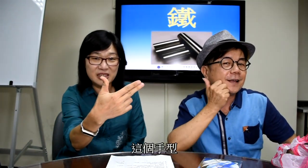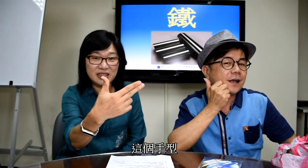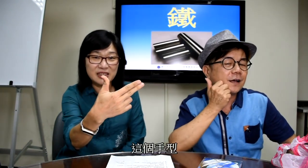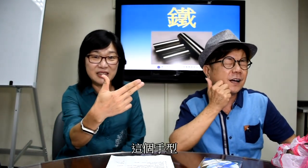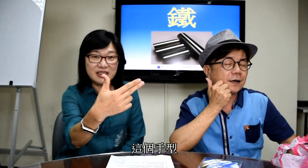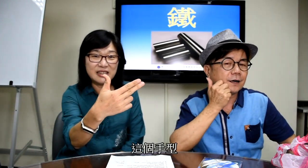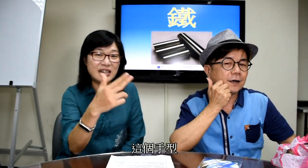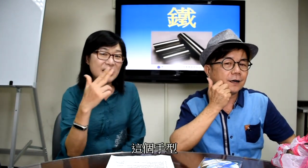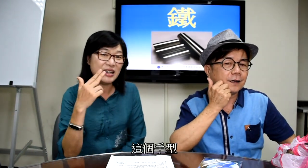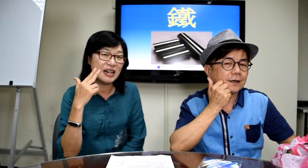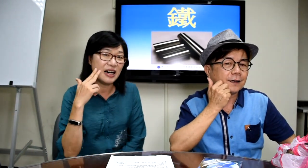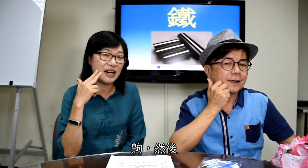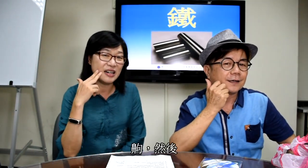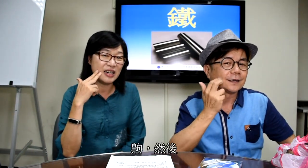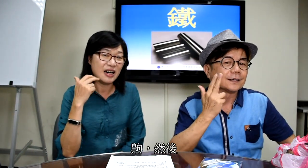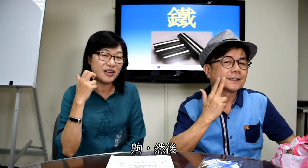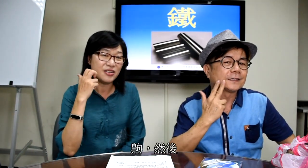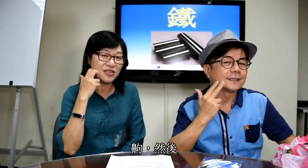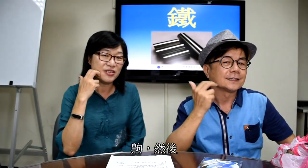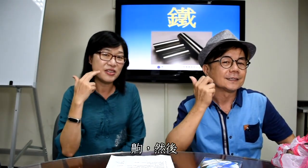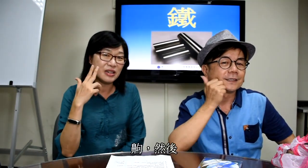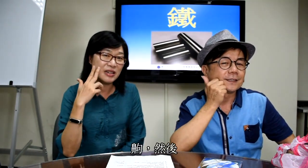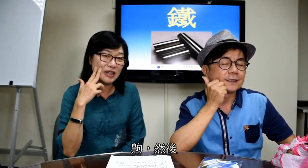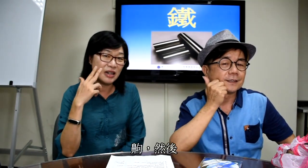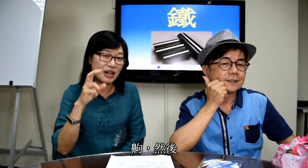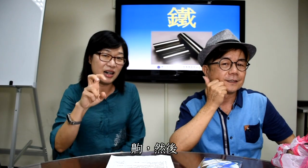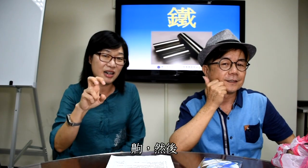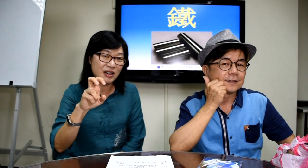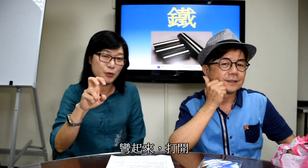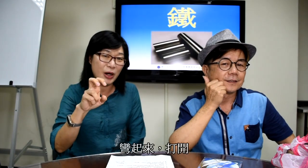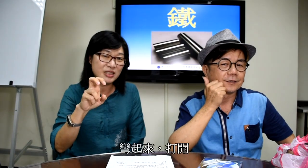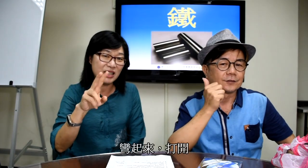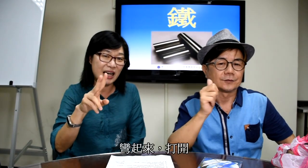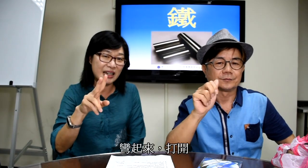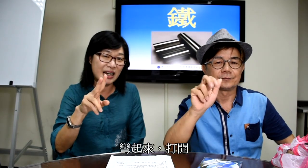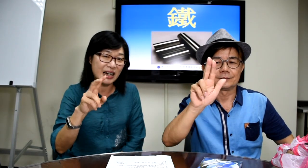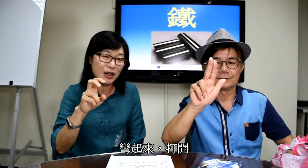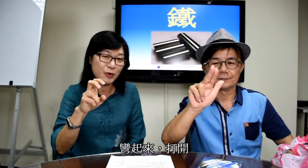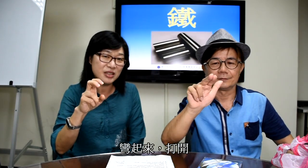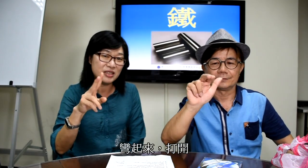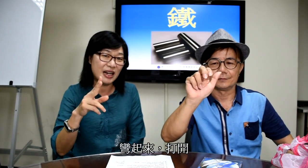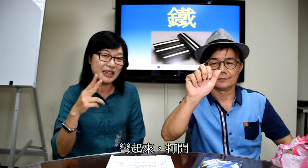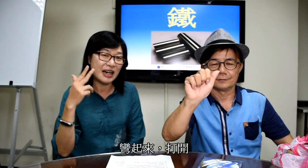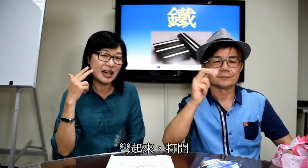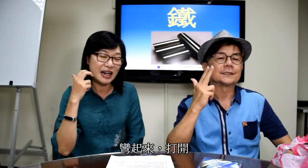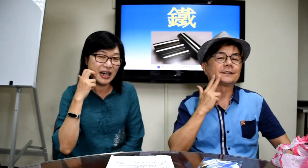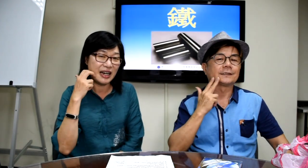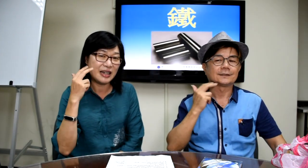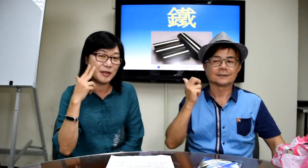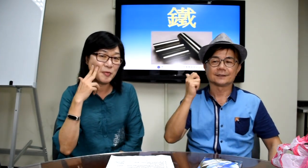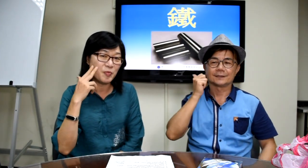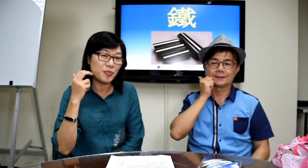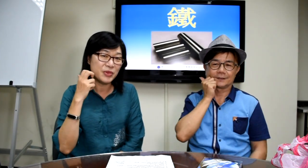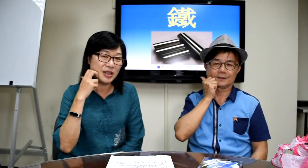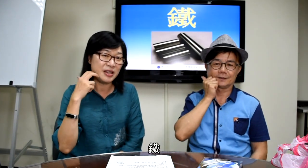型，然后弯起来打开，弯起来打开，